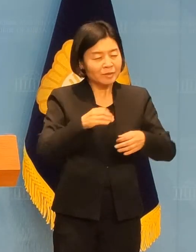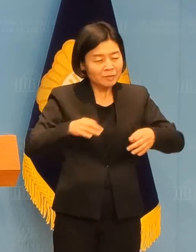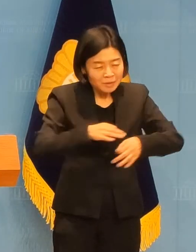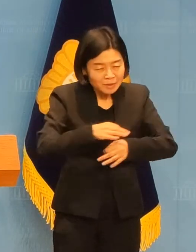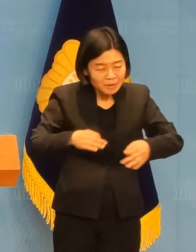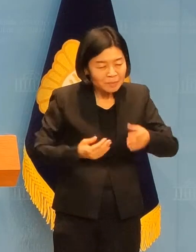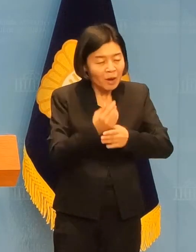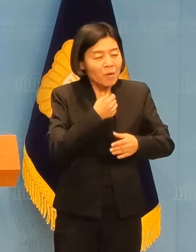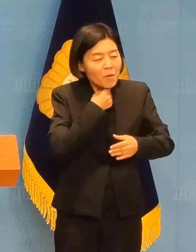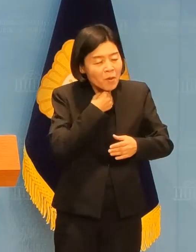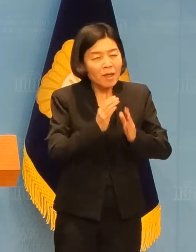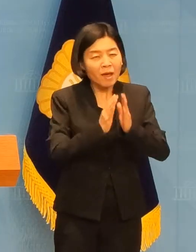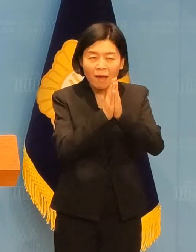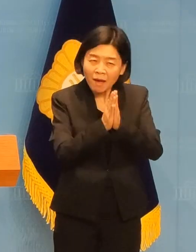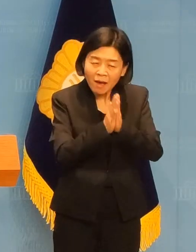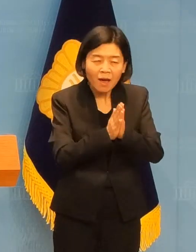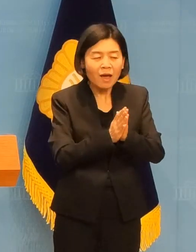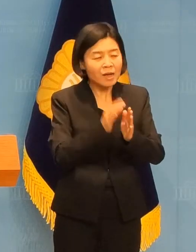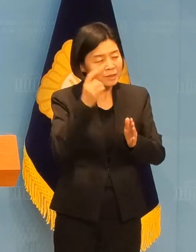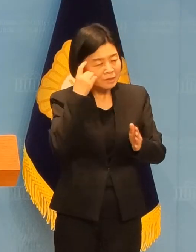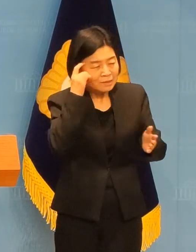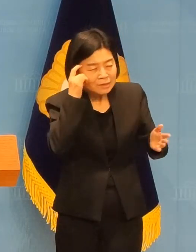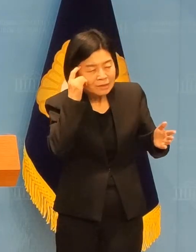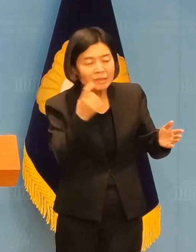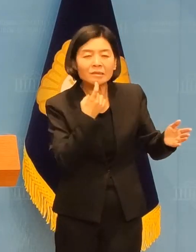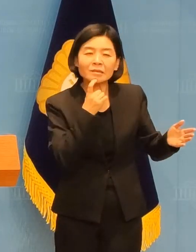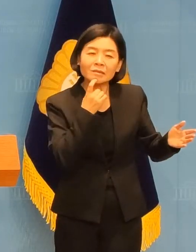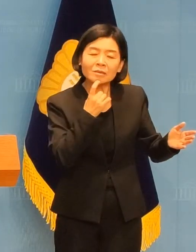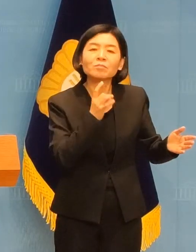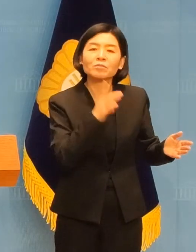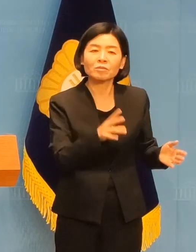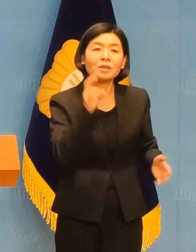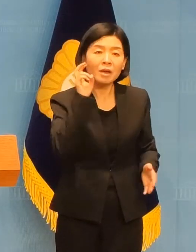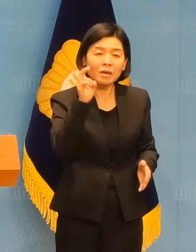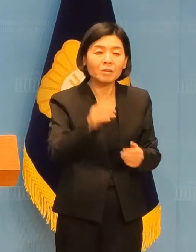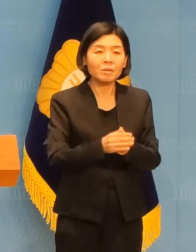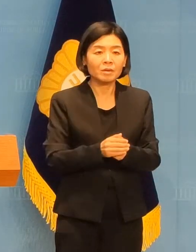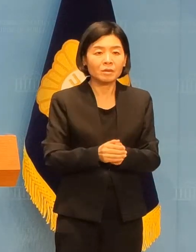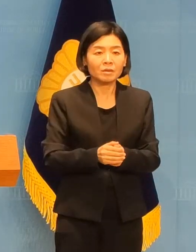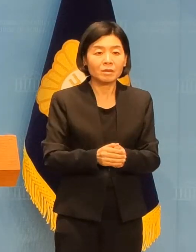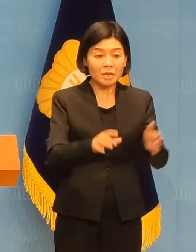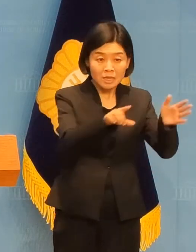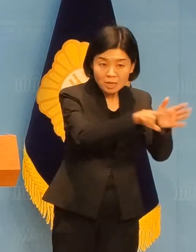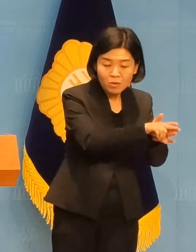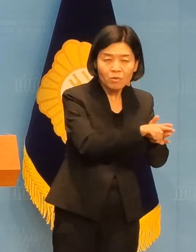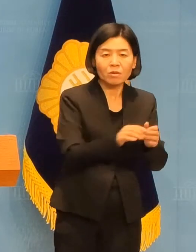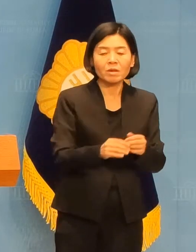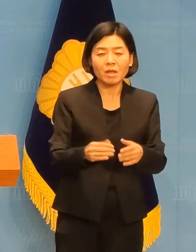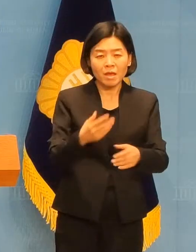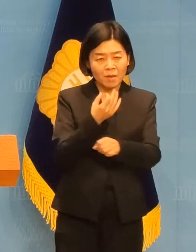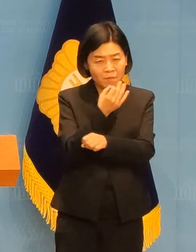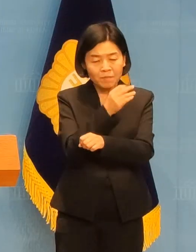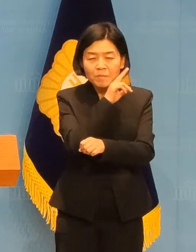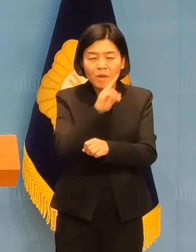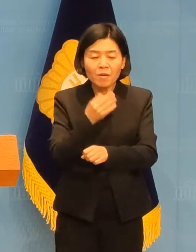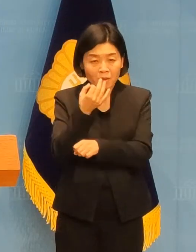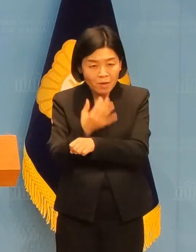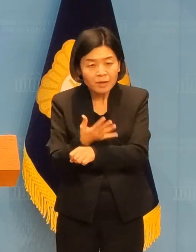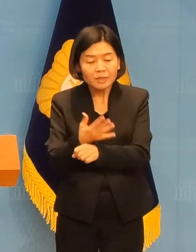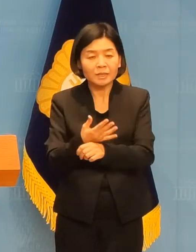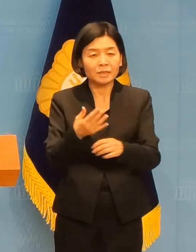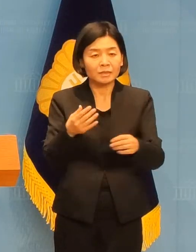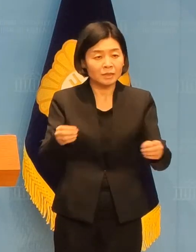것으로밖에 달리 해석할 길이 없습니다. 신뢰와 편의를 대립시키는 것 또한 헌재 판결에 대한